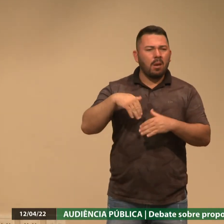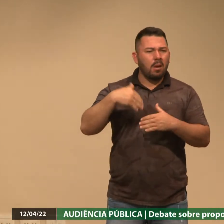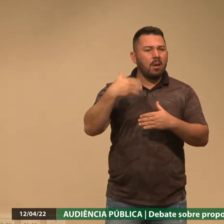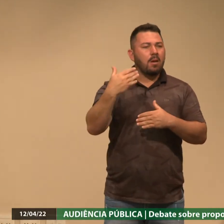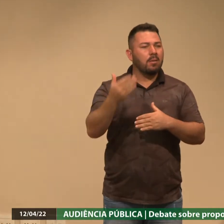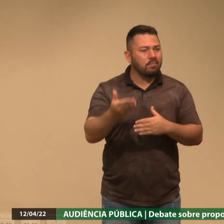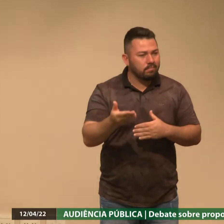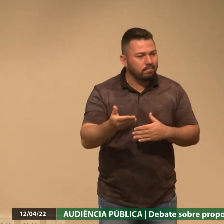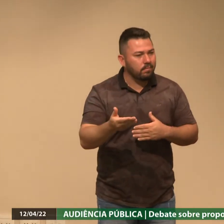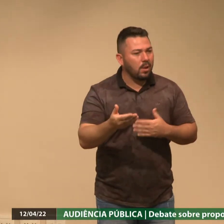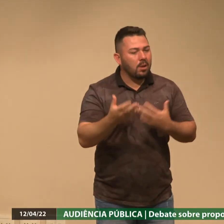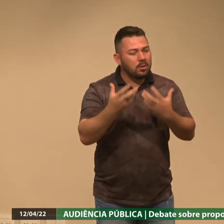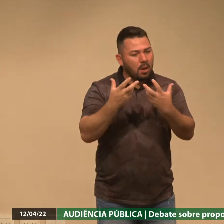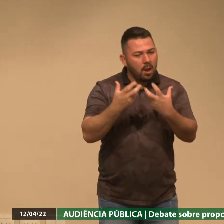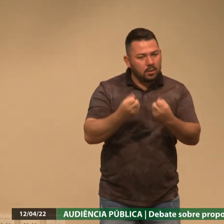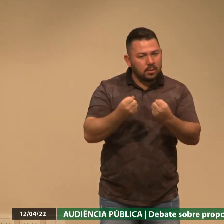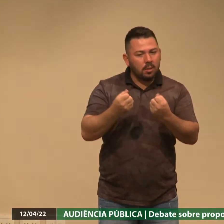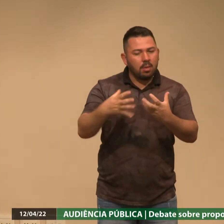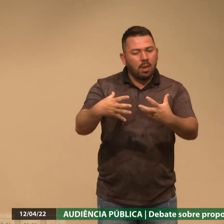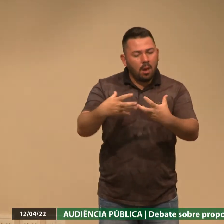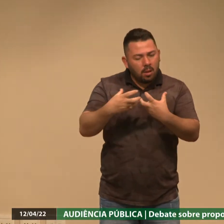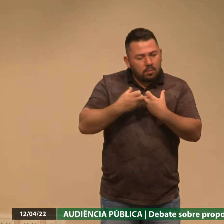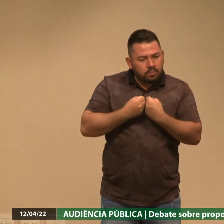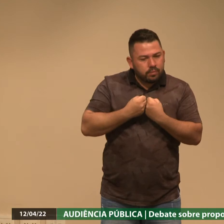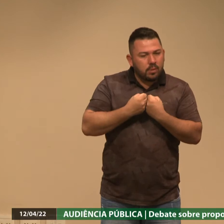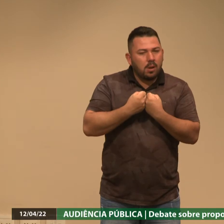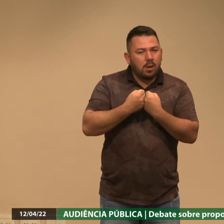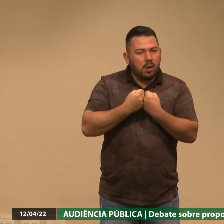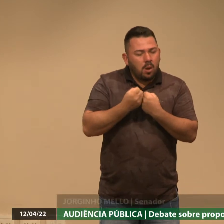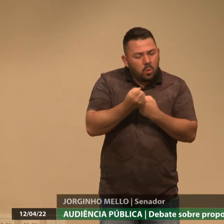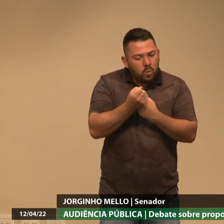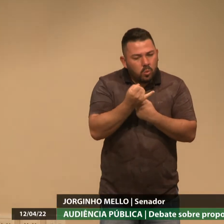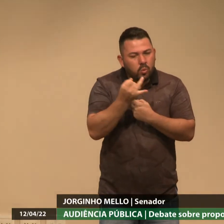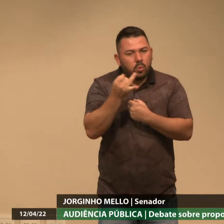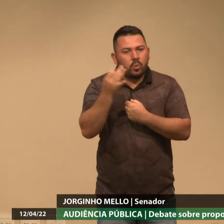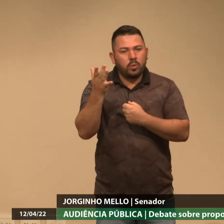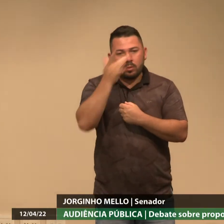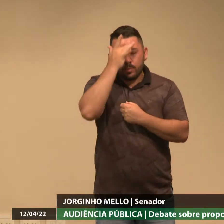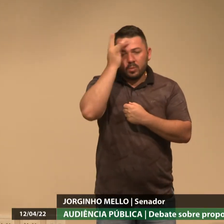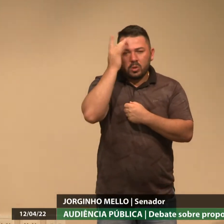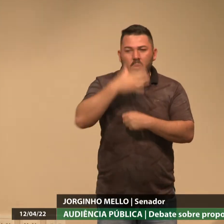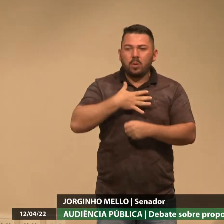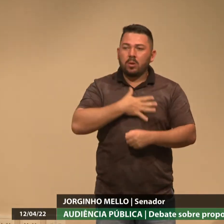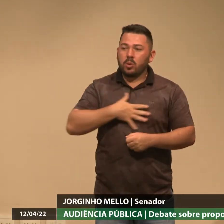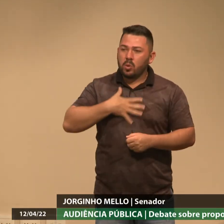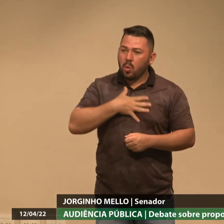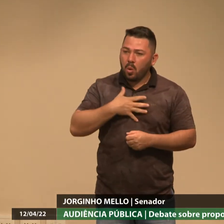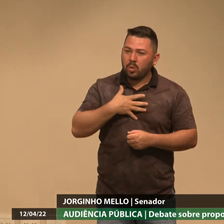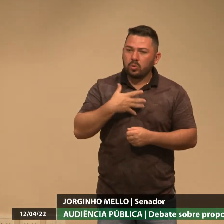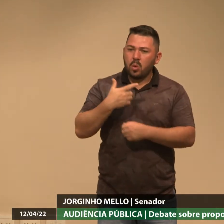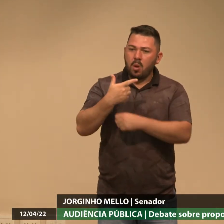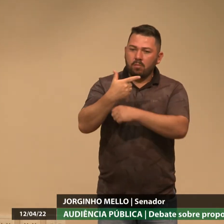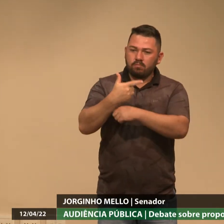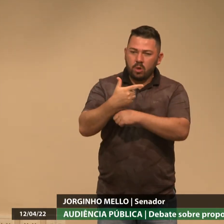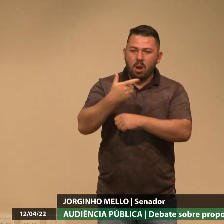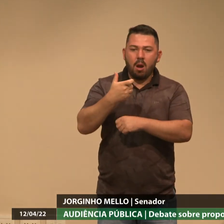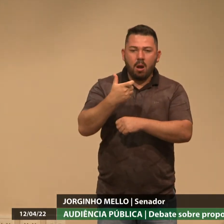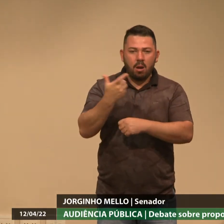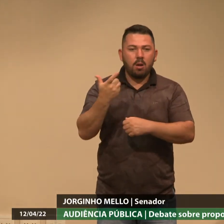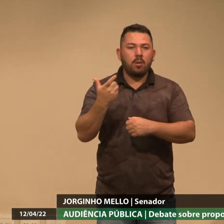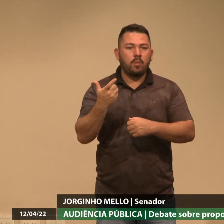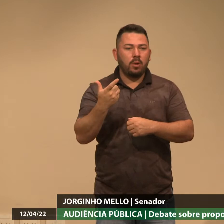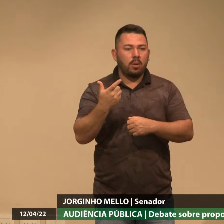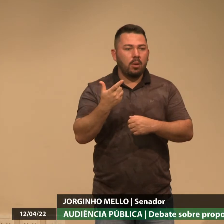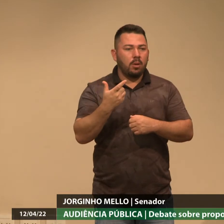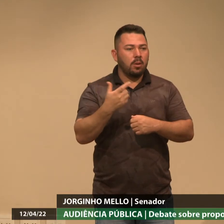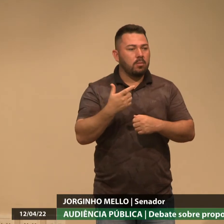acolher de ter a quantidade de pessoas que gostam de arma que defendem